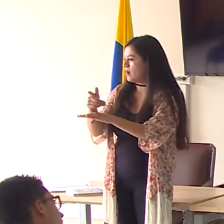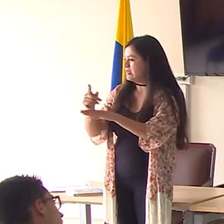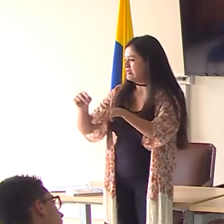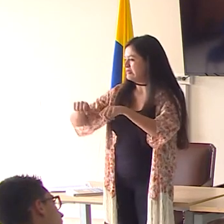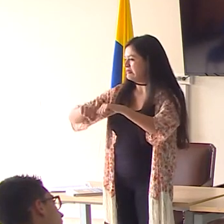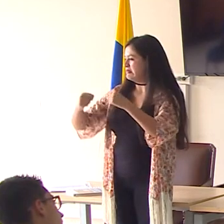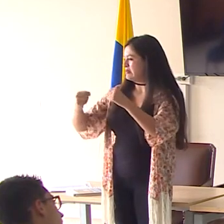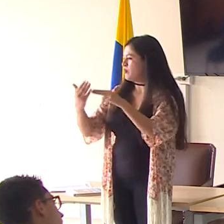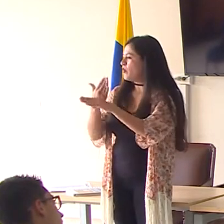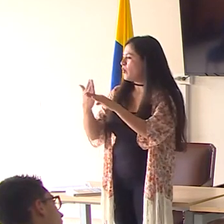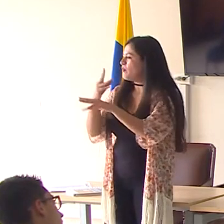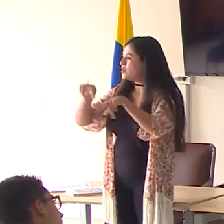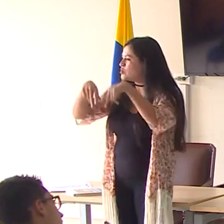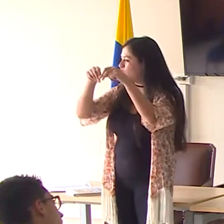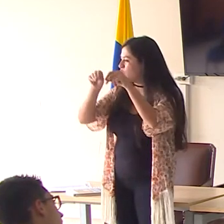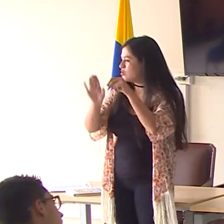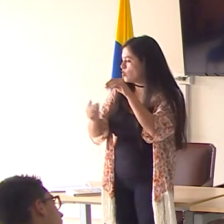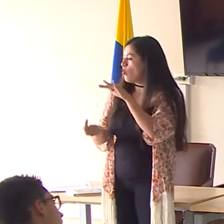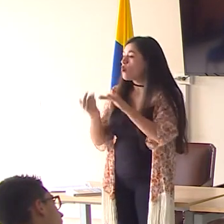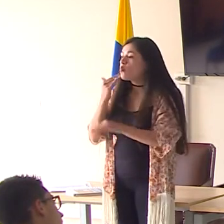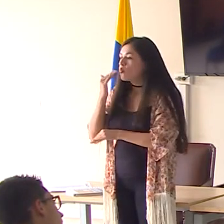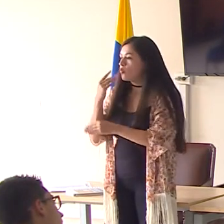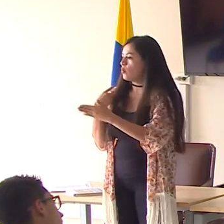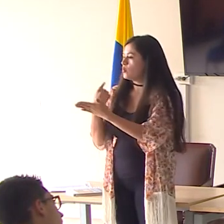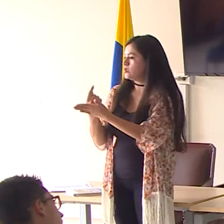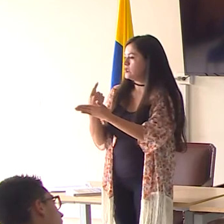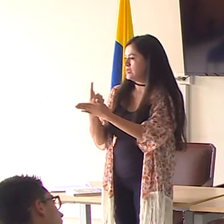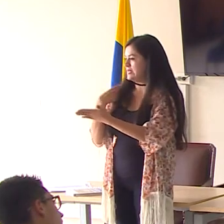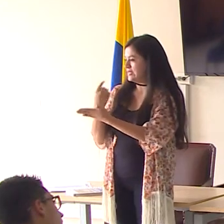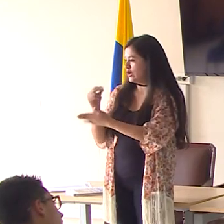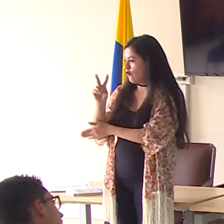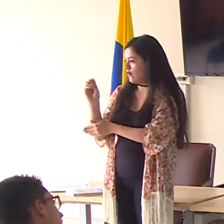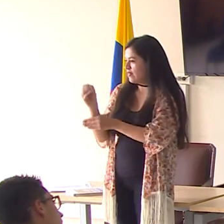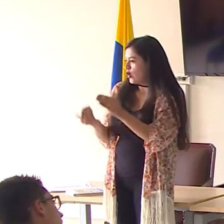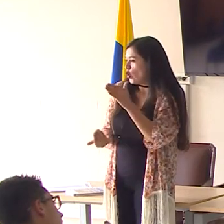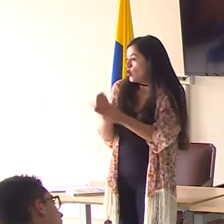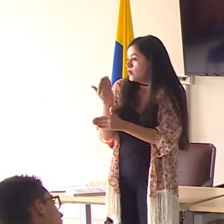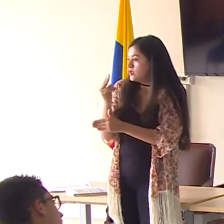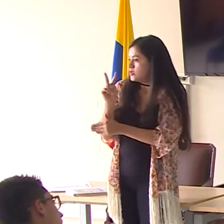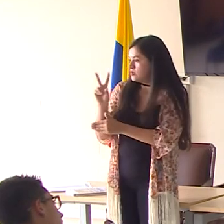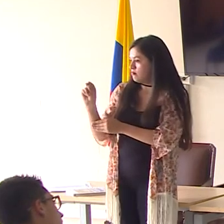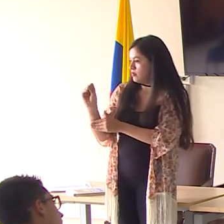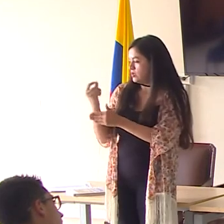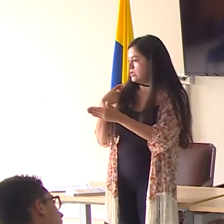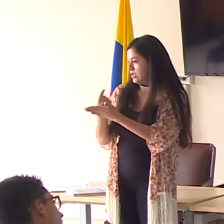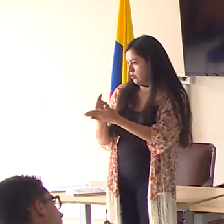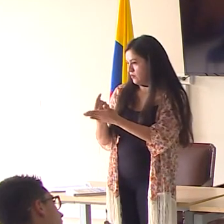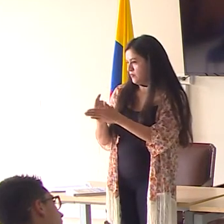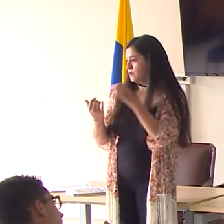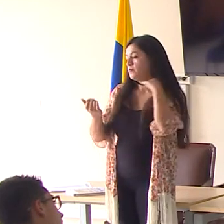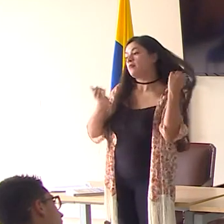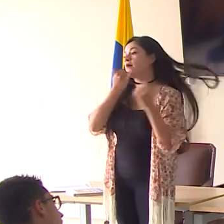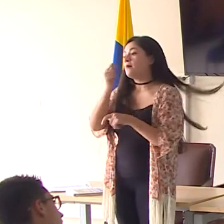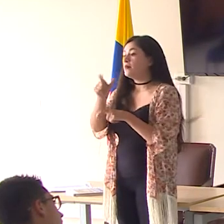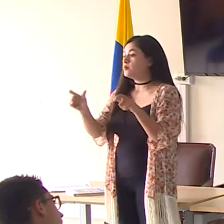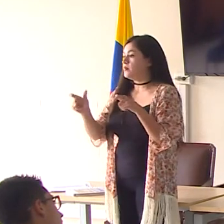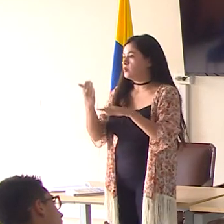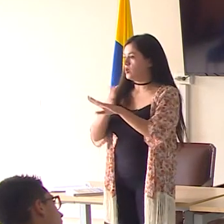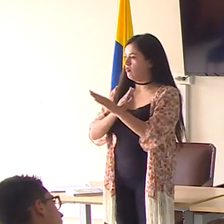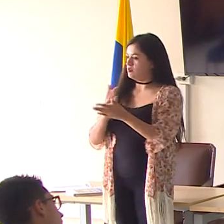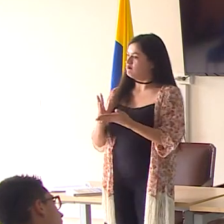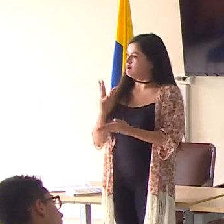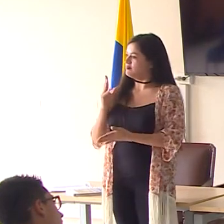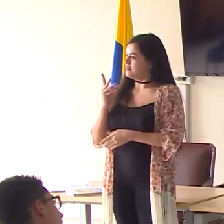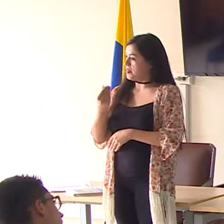importante a principios del siglo 20 en este modo en ese momento las élites empiezan a trasladarse al